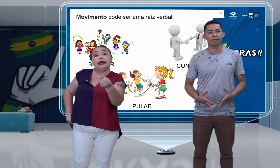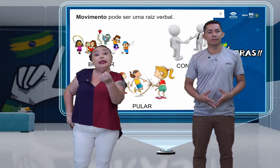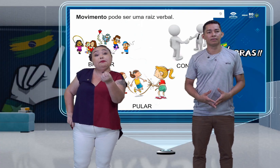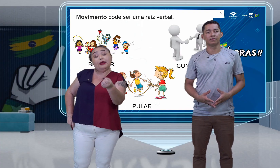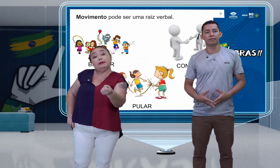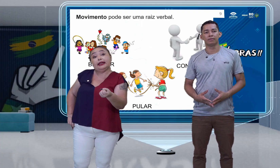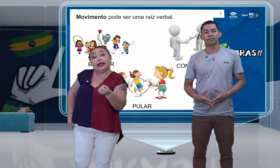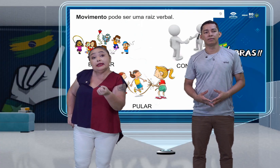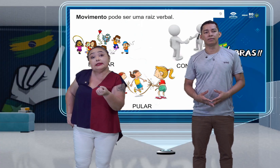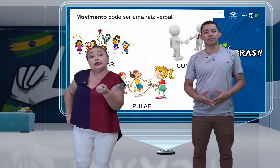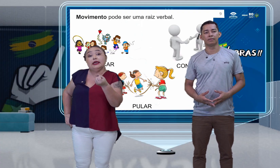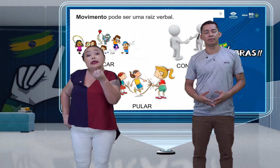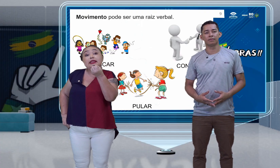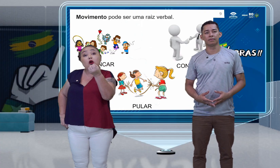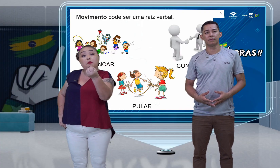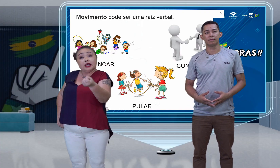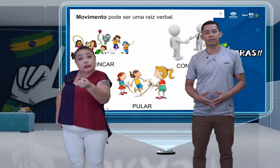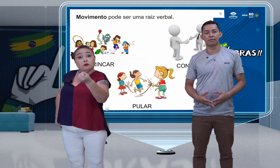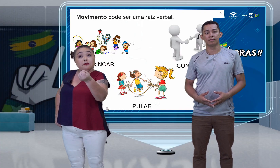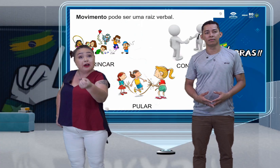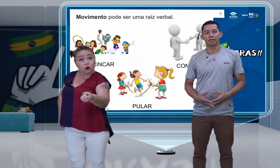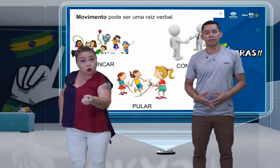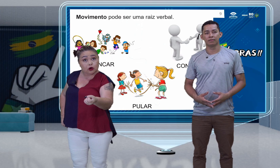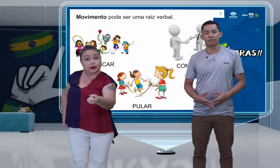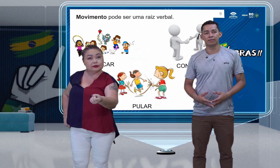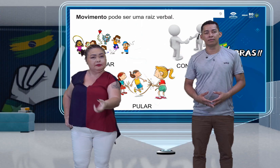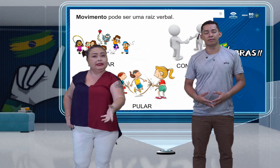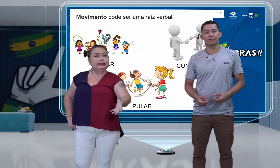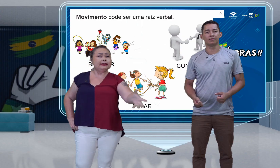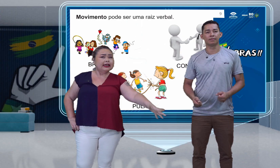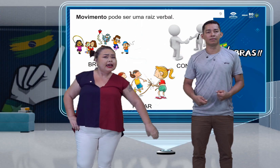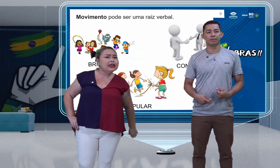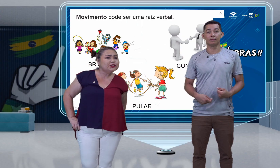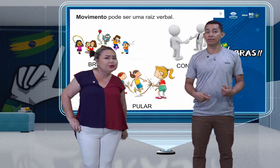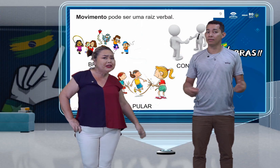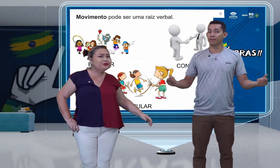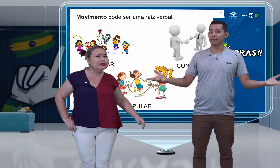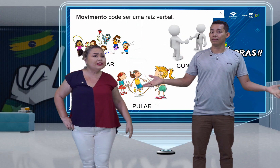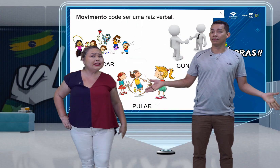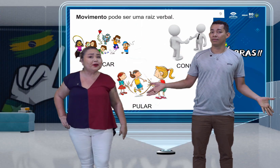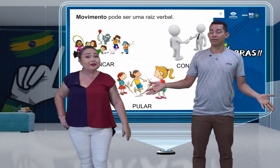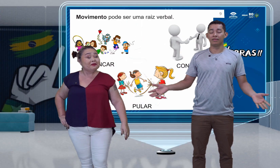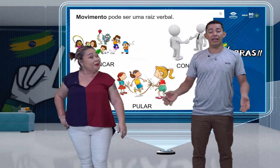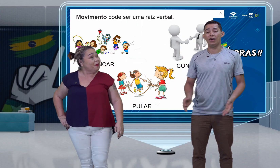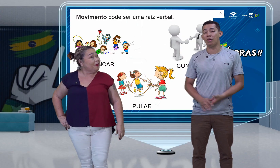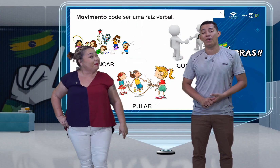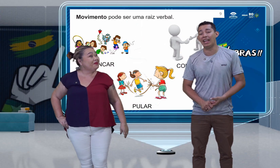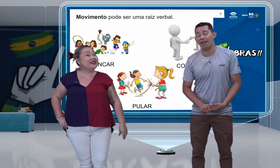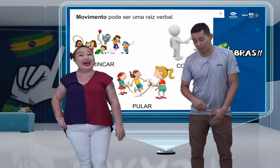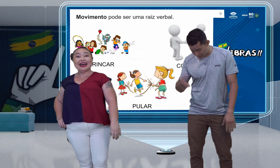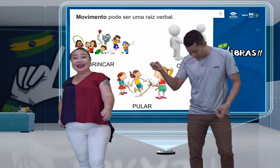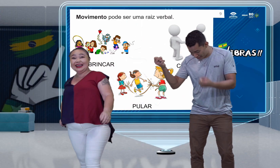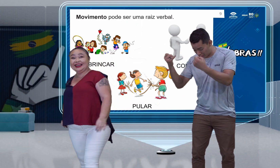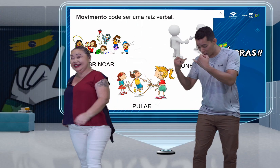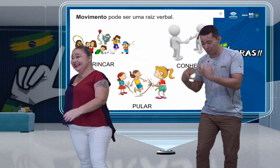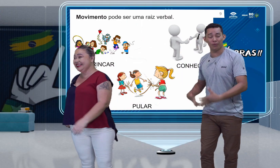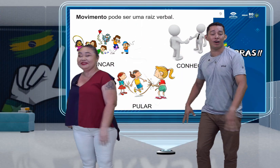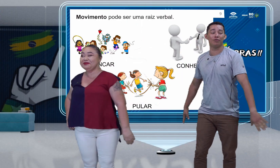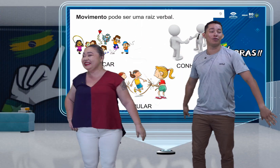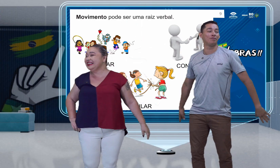ele permanece e dá o mesmo valor. E aí, João, tu entendeu? Nenhuma palavra. Me explique de novo, por favor. Vamos lá,